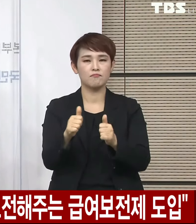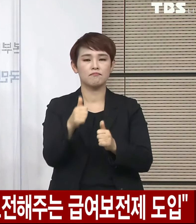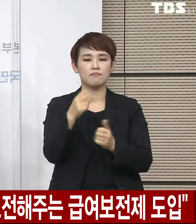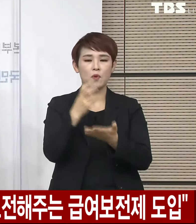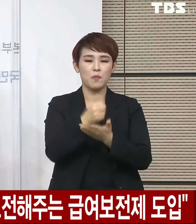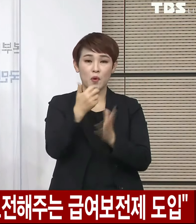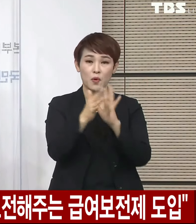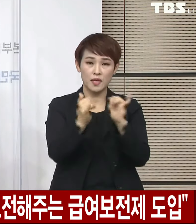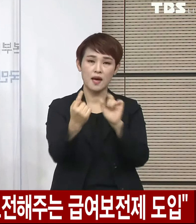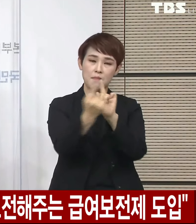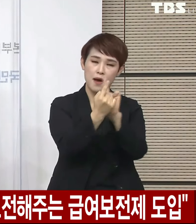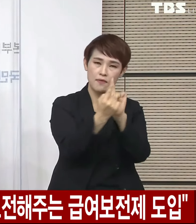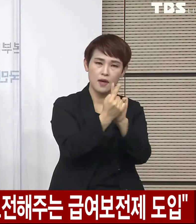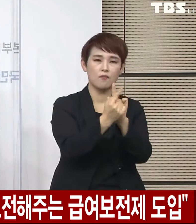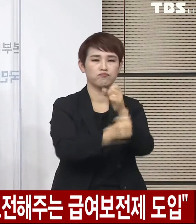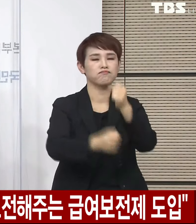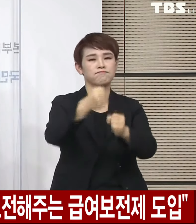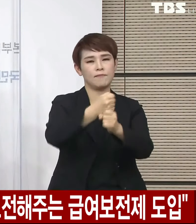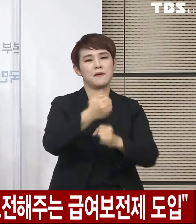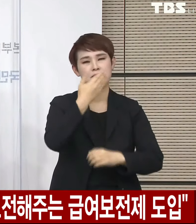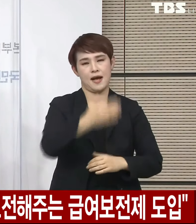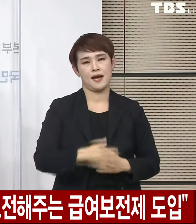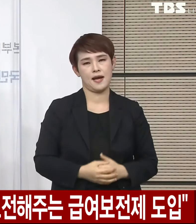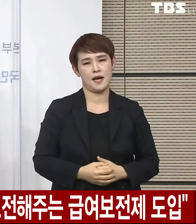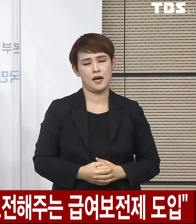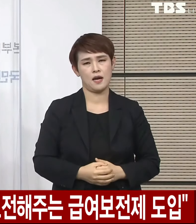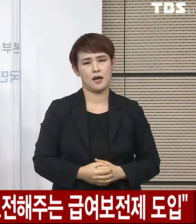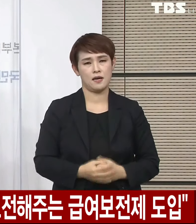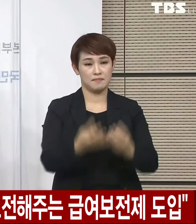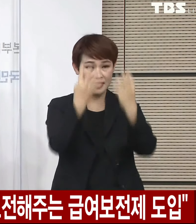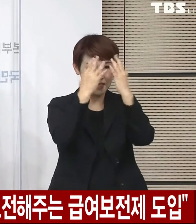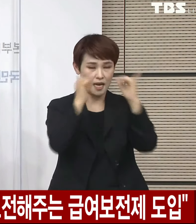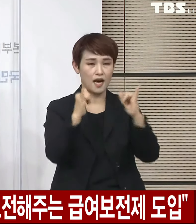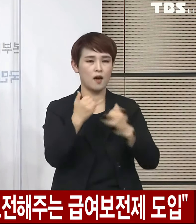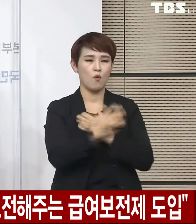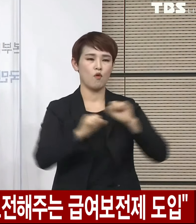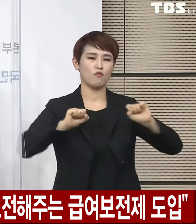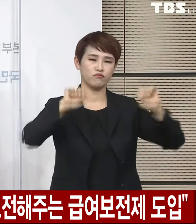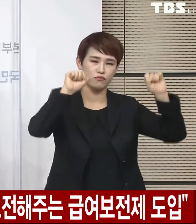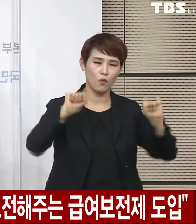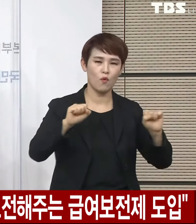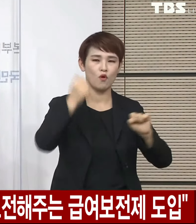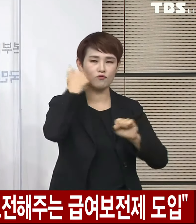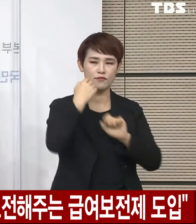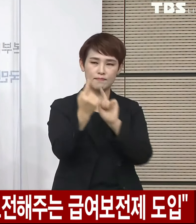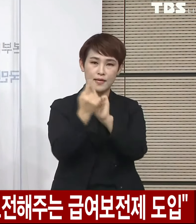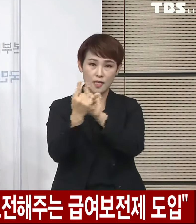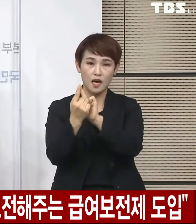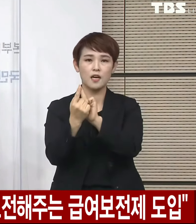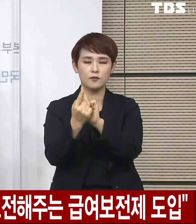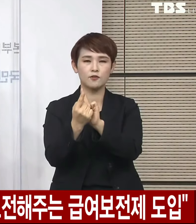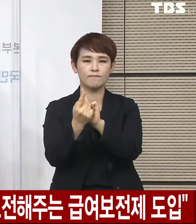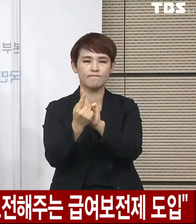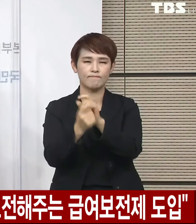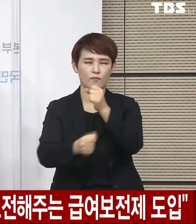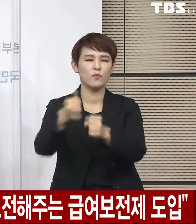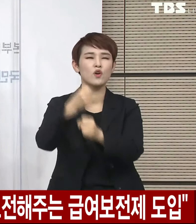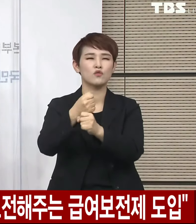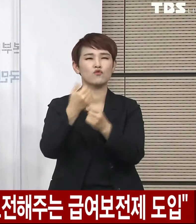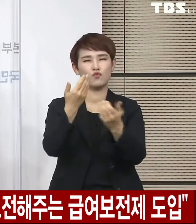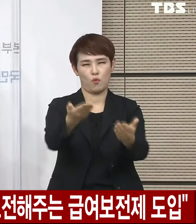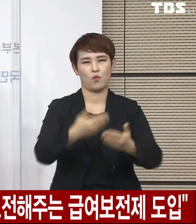등 재판 일정을 재개하고 수용자의 운동, 접견 등 제한된 처우를 회복하는 등